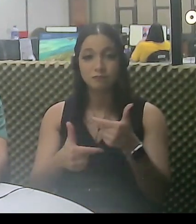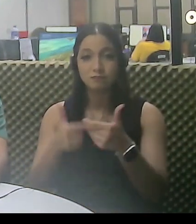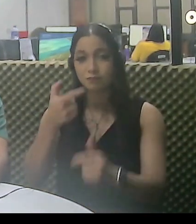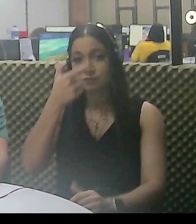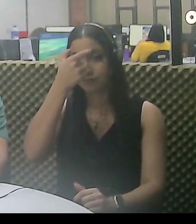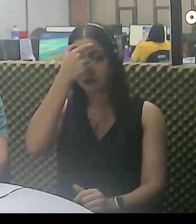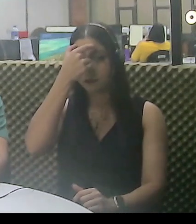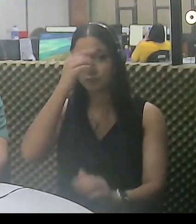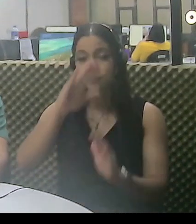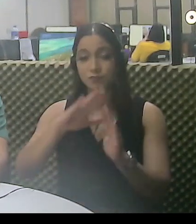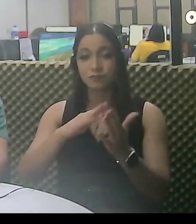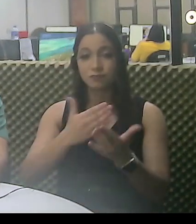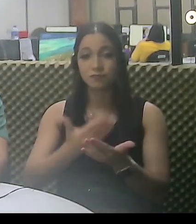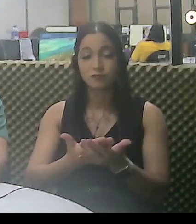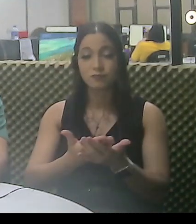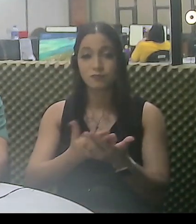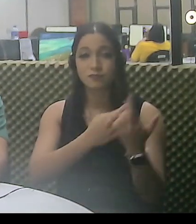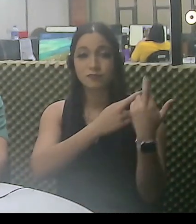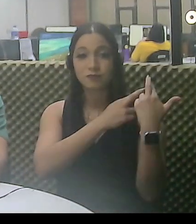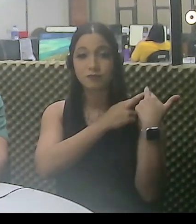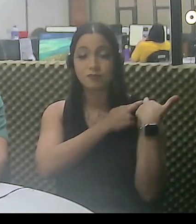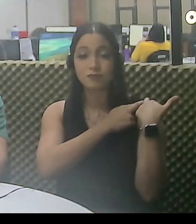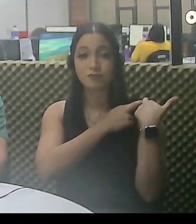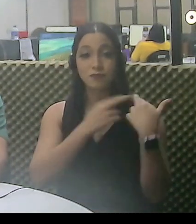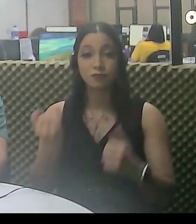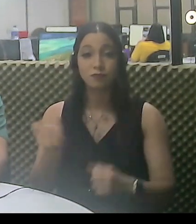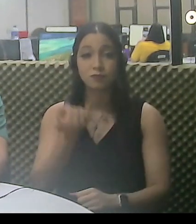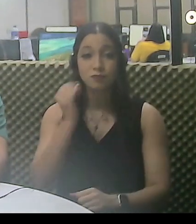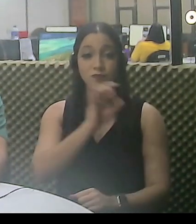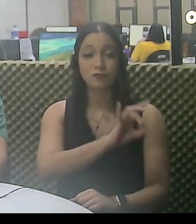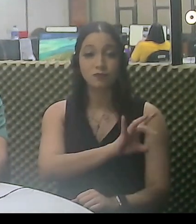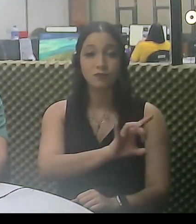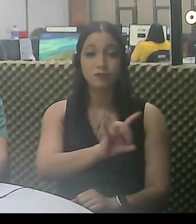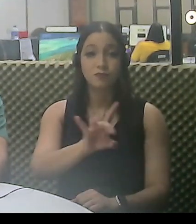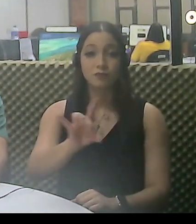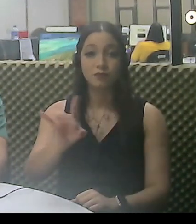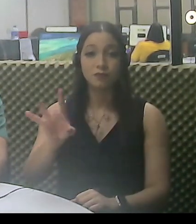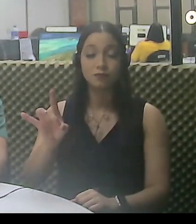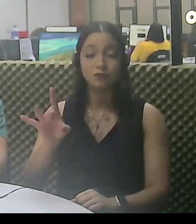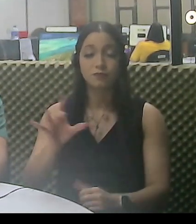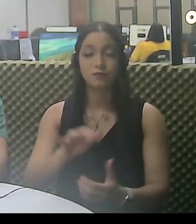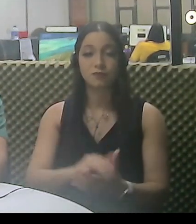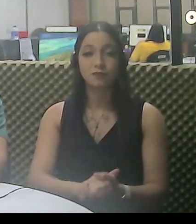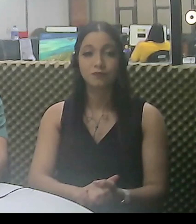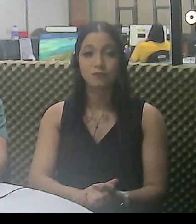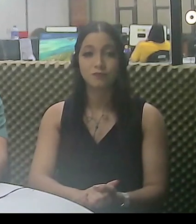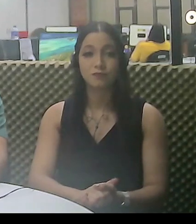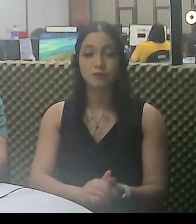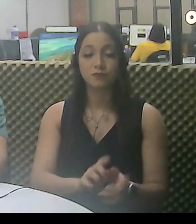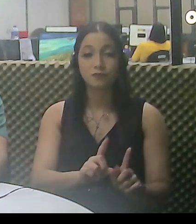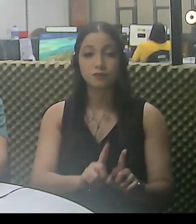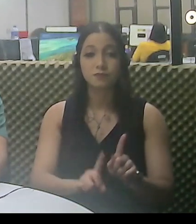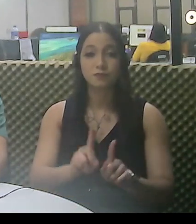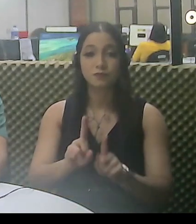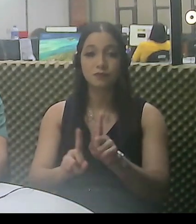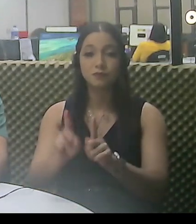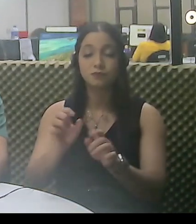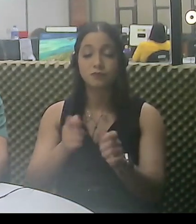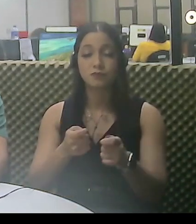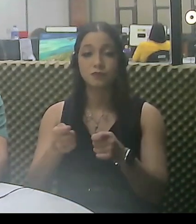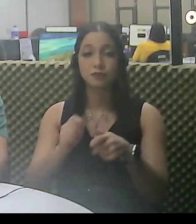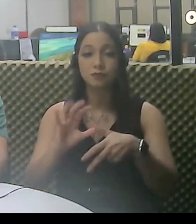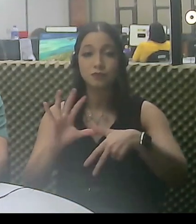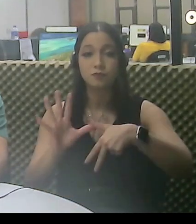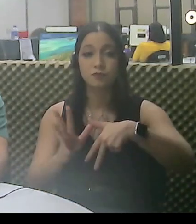nas escolas os agentes reforçam a importância de cada um fazer a sua parte segundo levantamento do Centro De Controle De